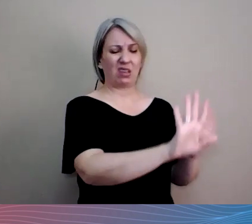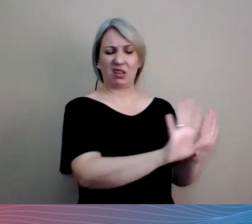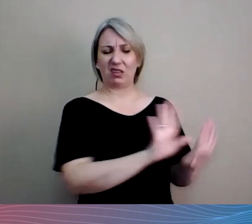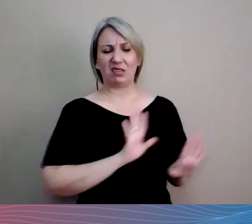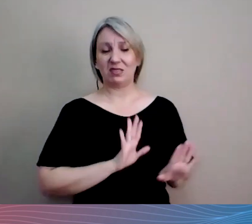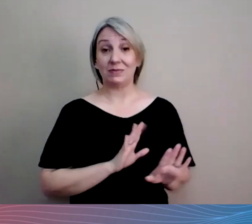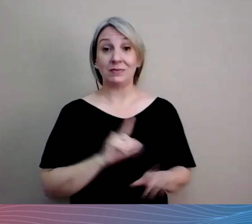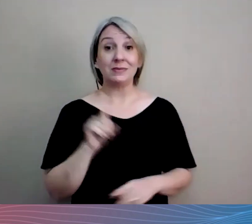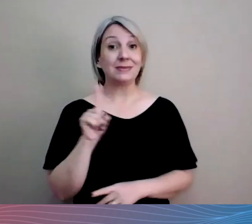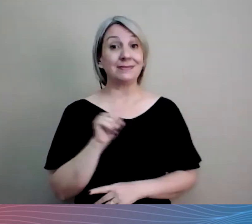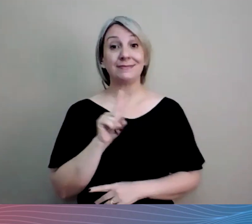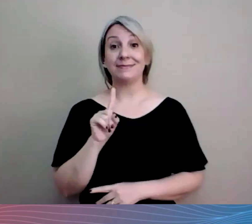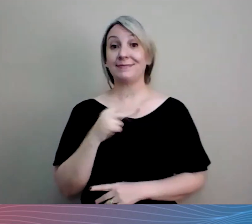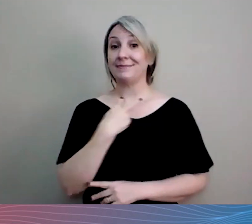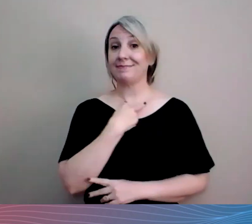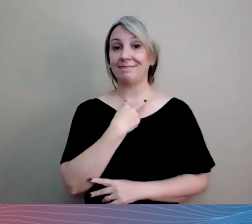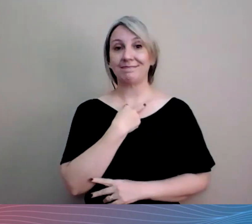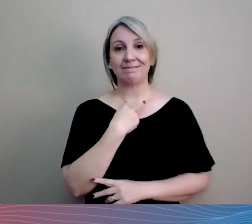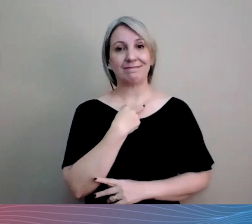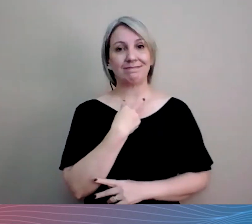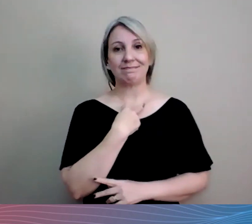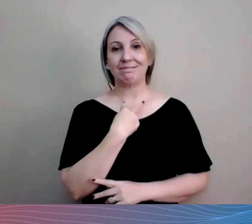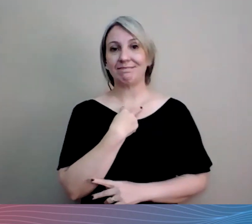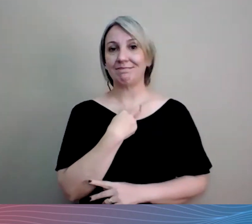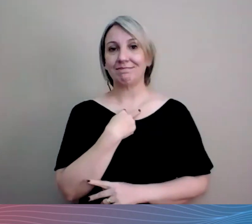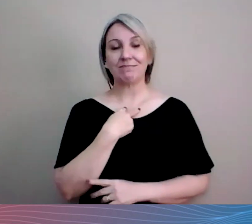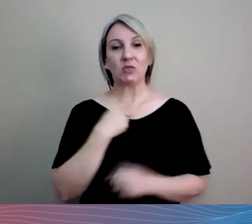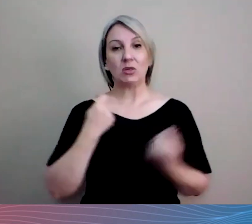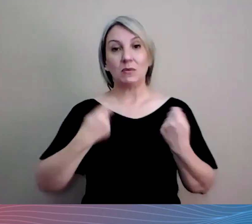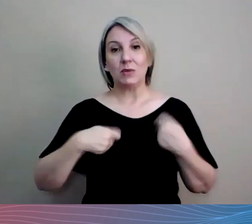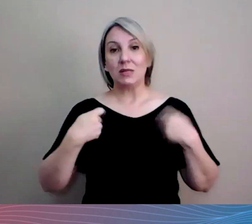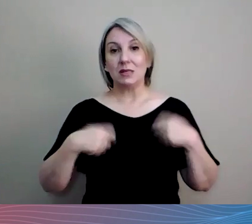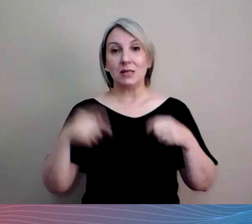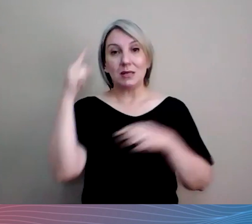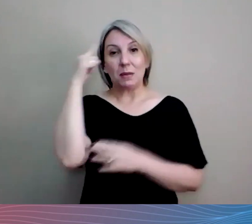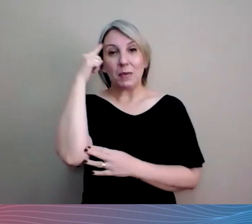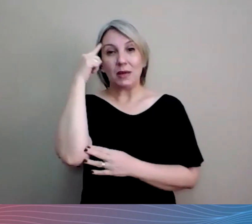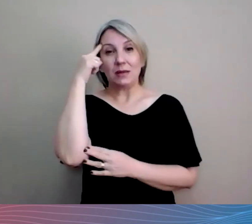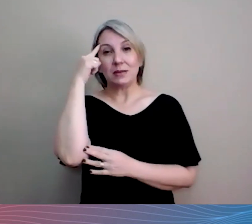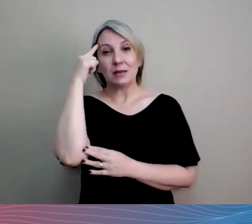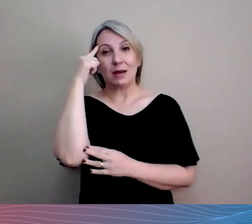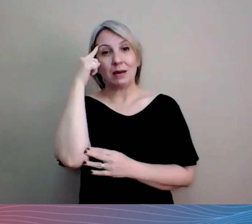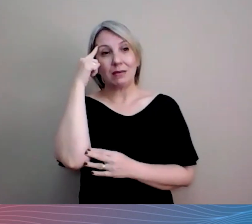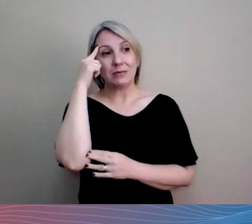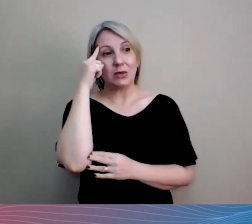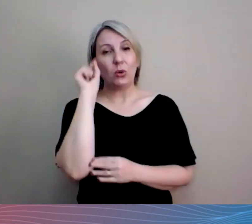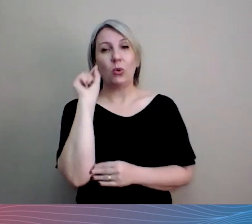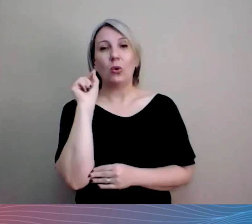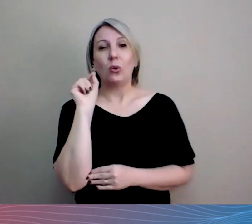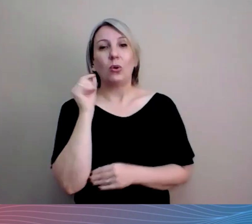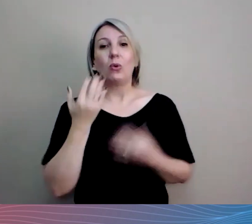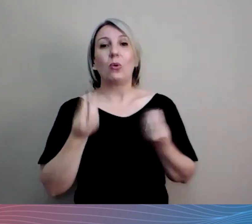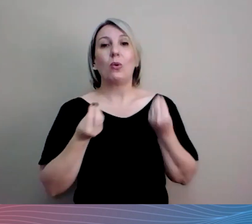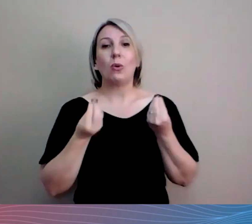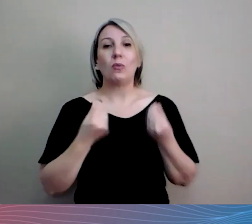também leva em consideração o que é dos outros, o que nós podemos dar suporte, o que podemos dar sustentação,